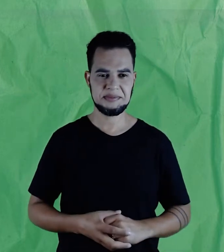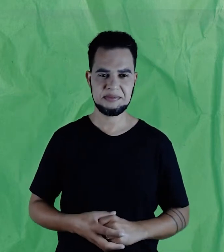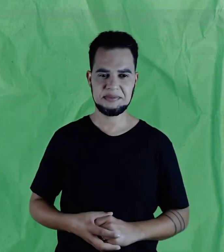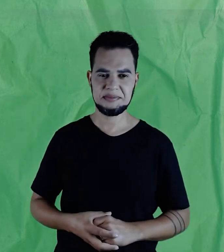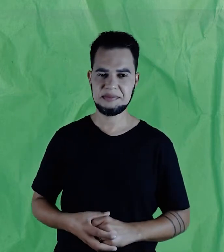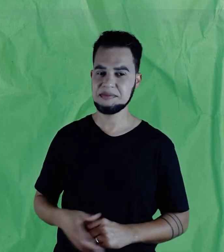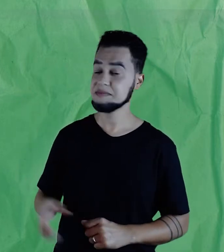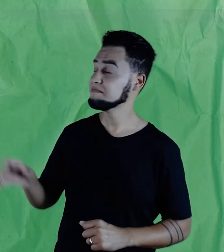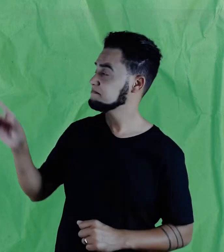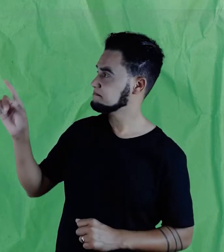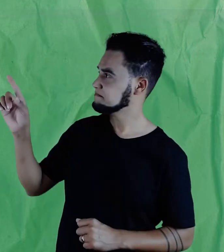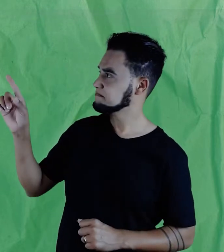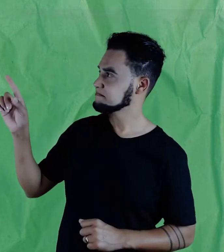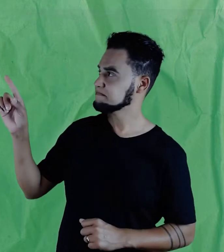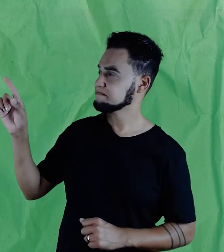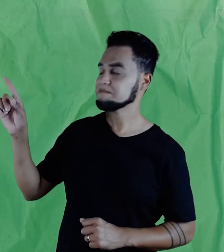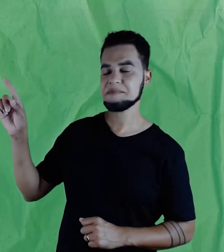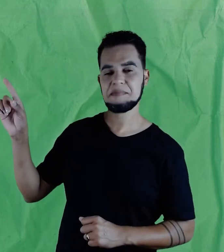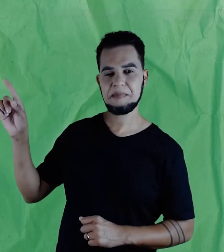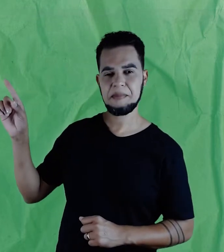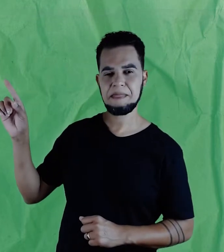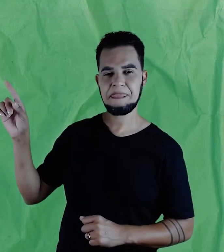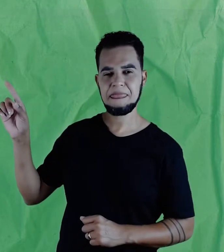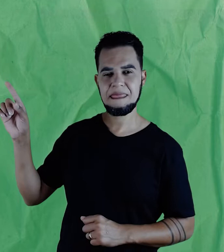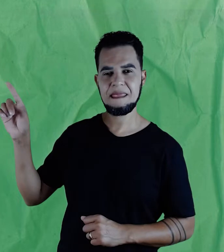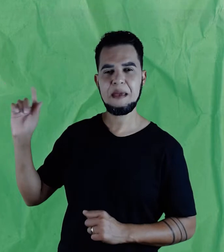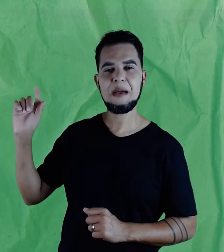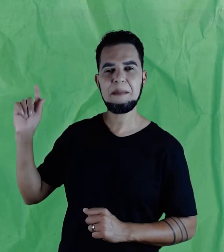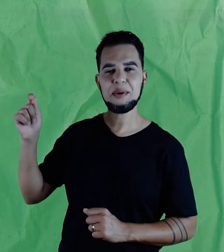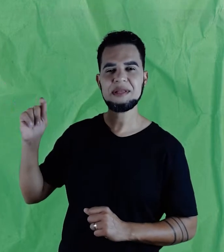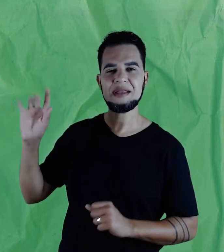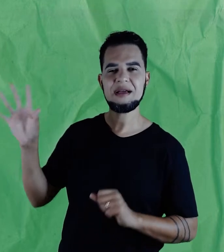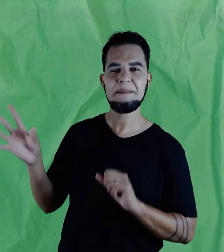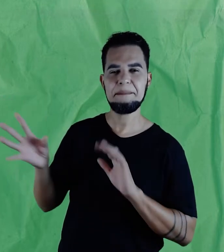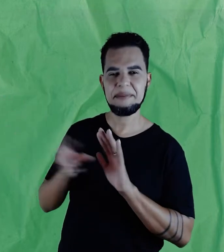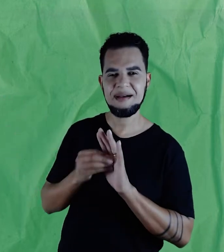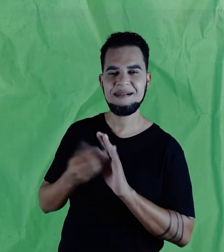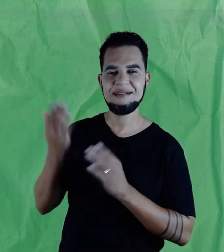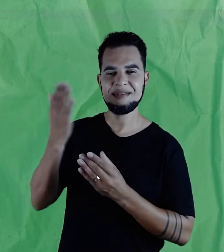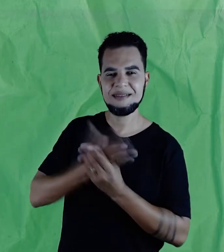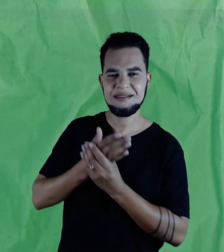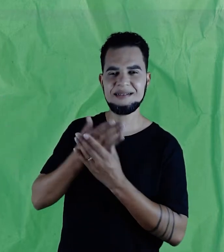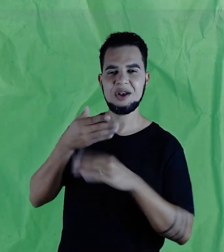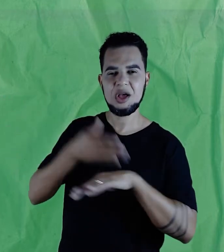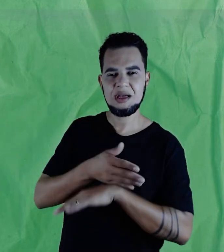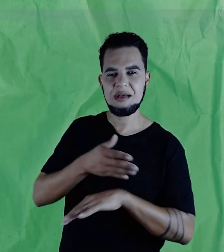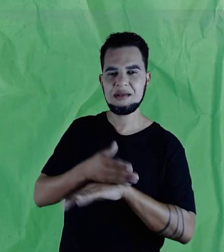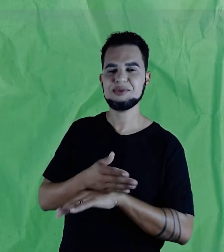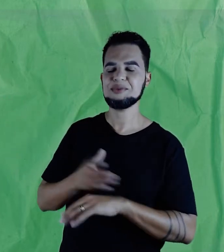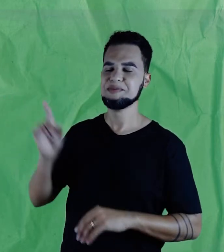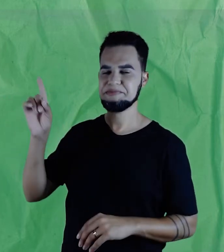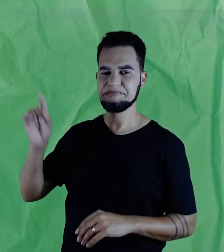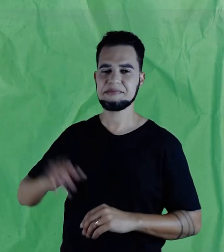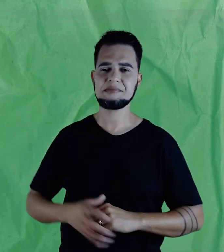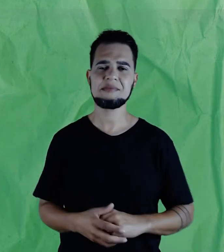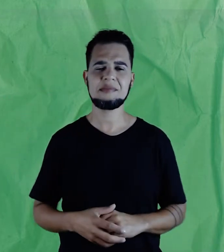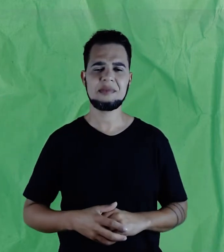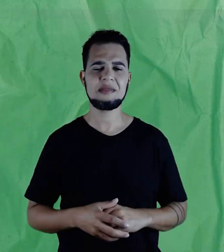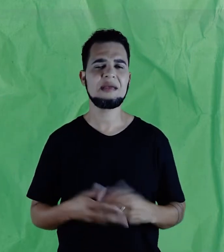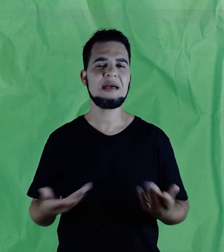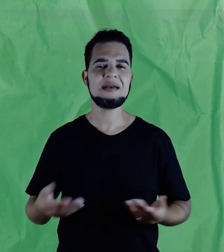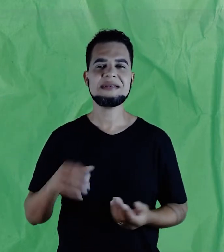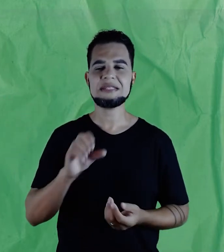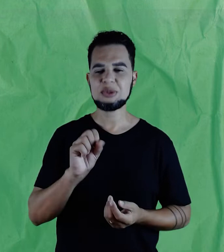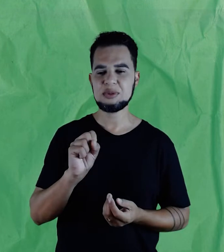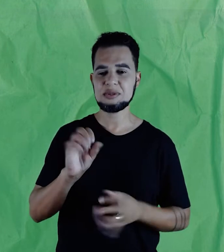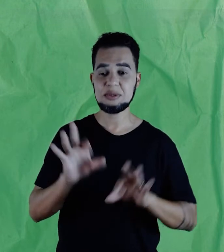para sign up, Poder estar cadastrando, logando e na pasta home. Essas screens, quando o